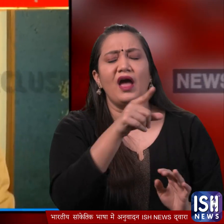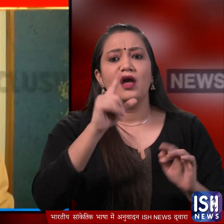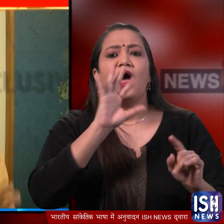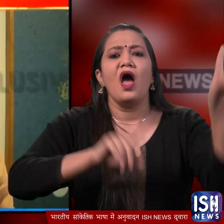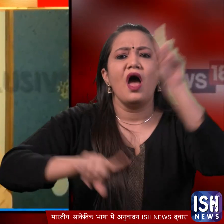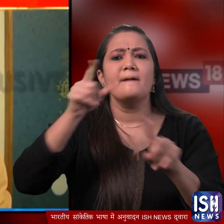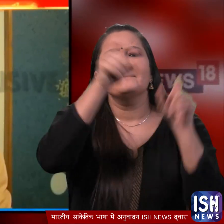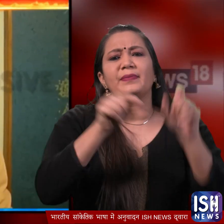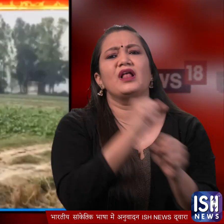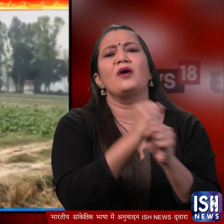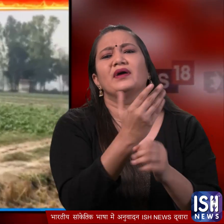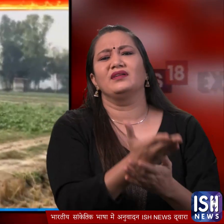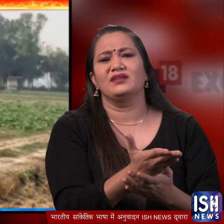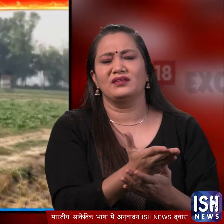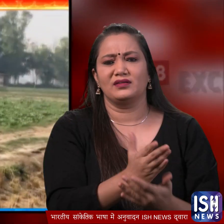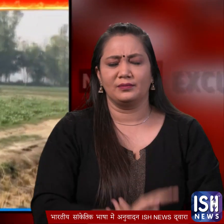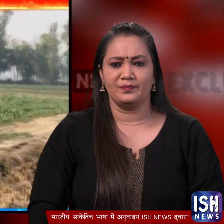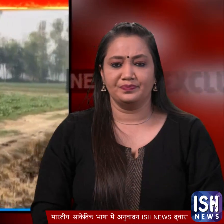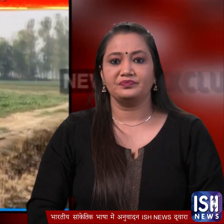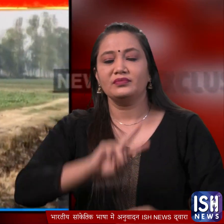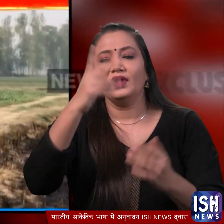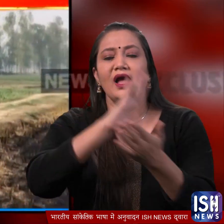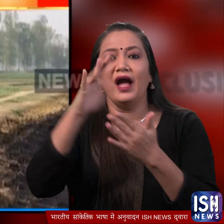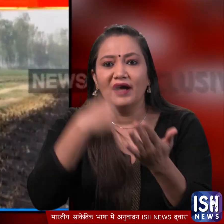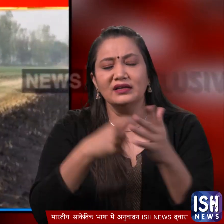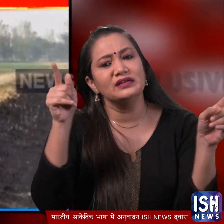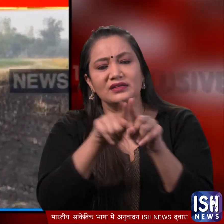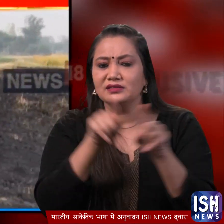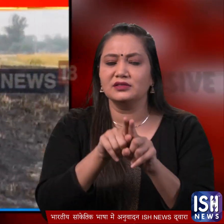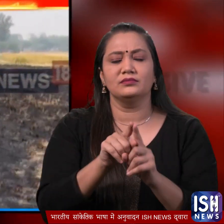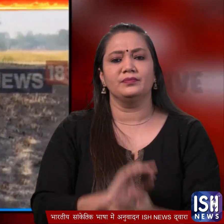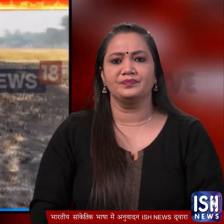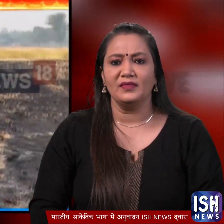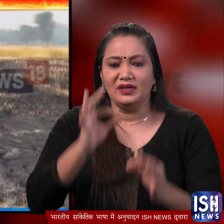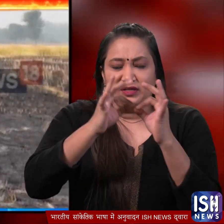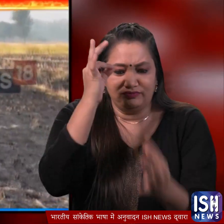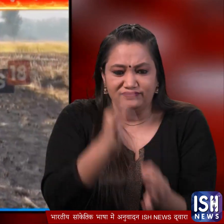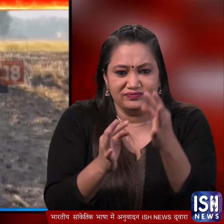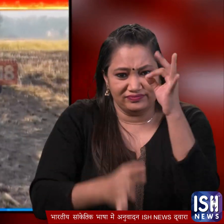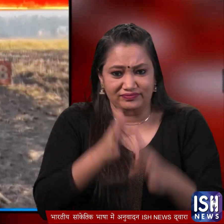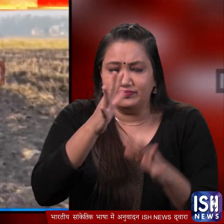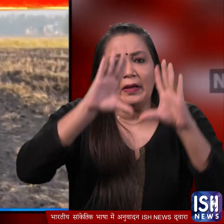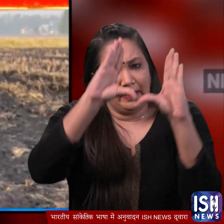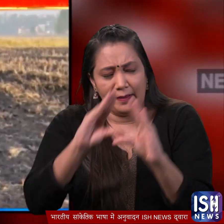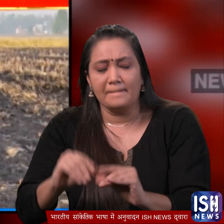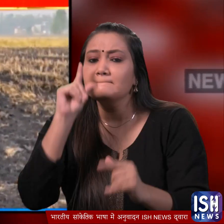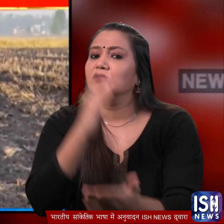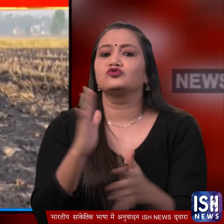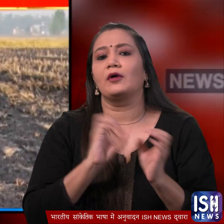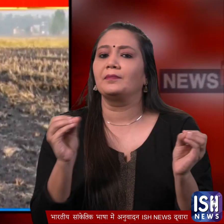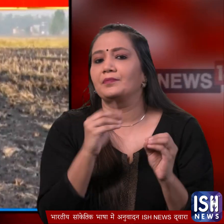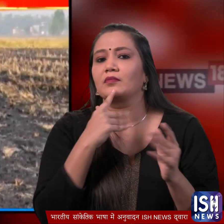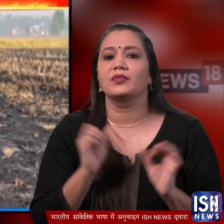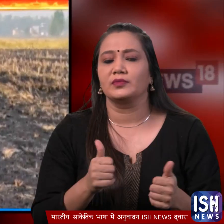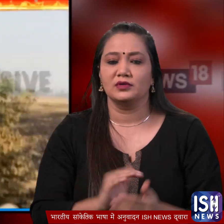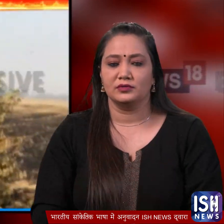ये बहानेबाज लोगों की सरकार है। दूसरी तरफ हरियाणा में भी दावा तो यही किया जा रहा है कि पराली जलना कम हुआ है, लेकिन बंद होने का दावा